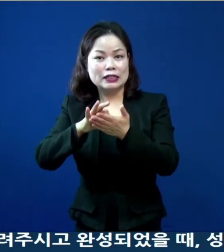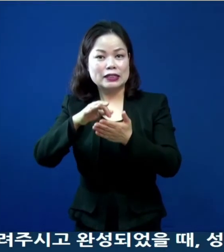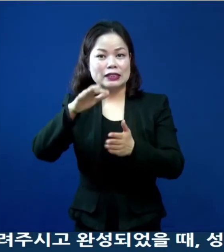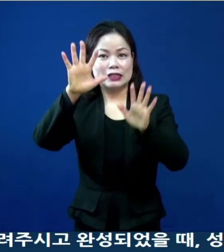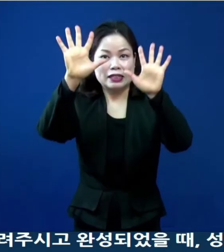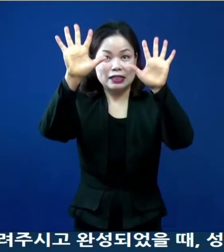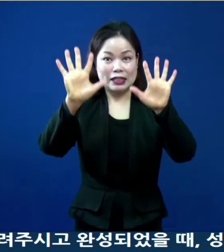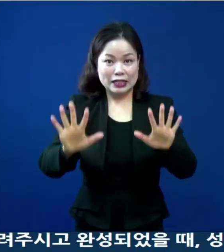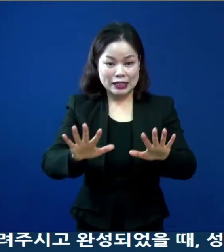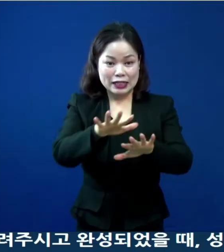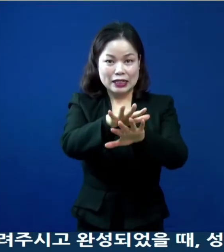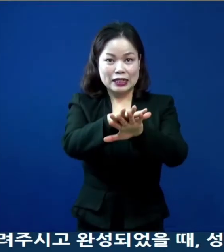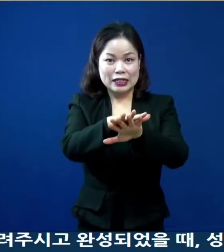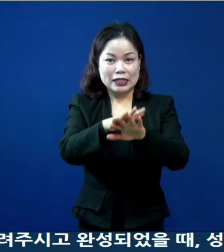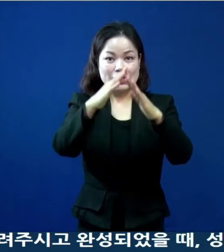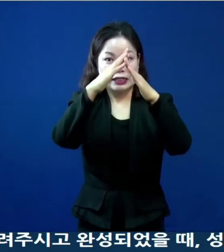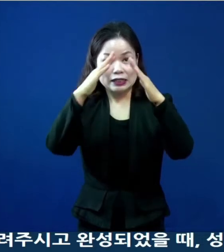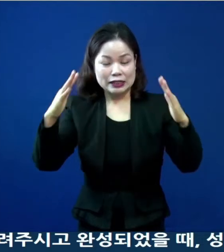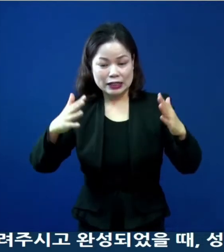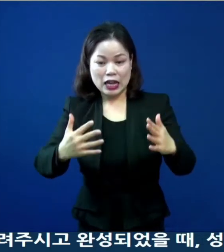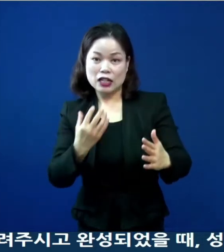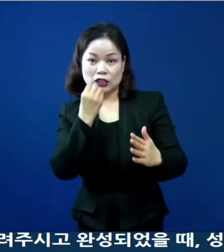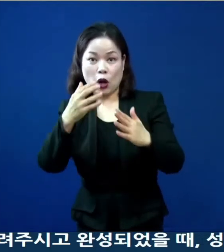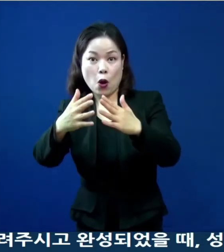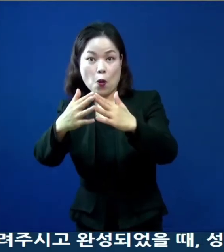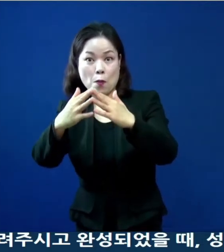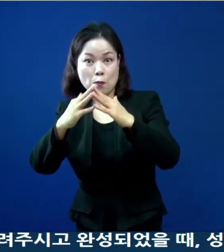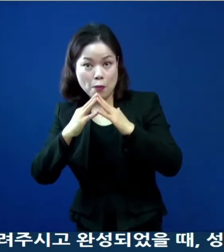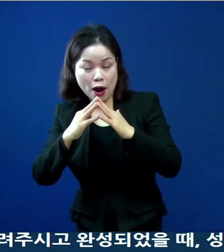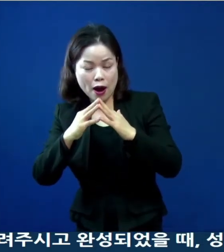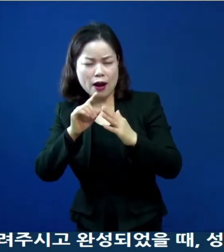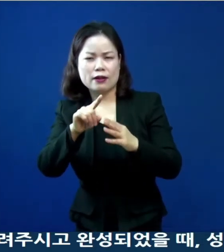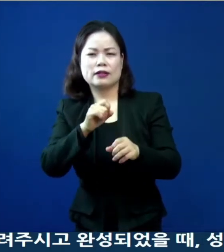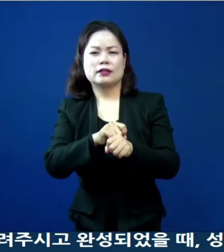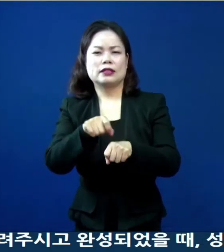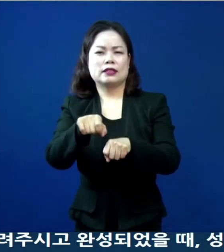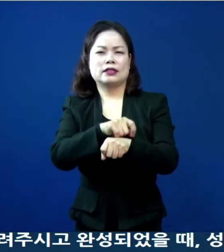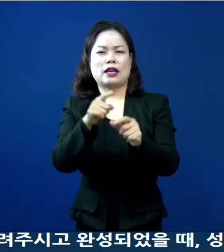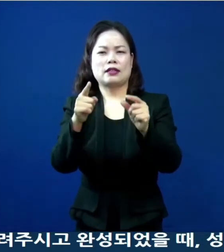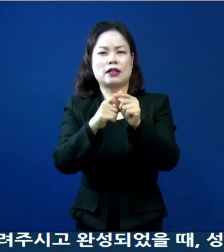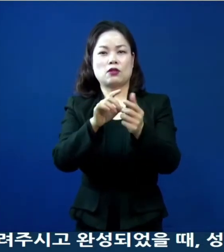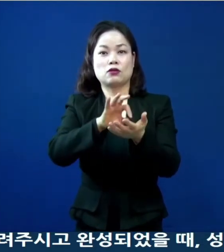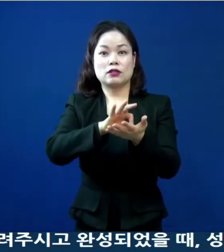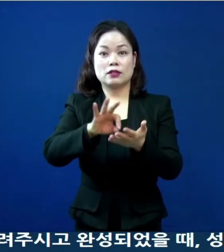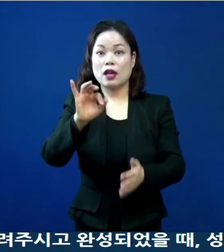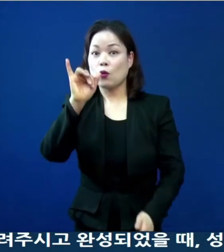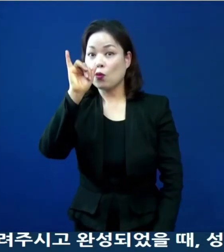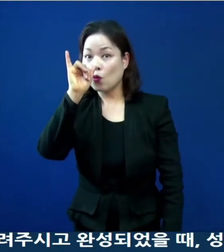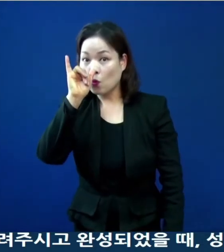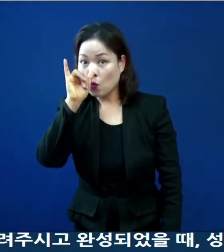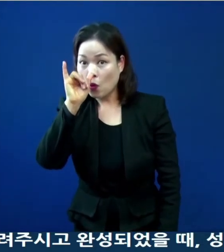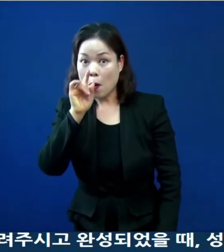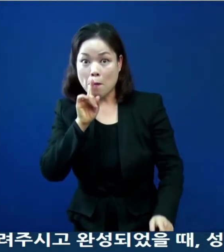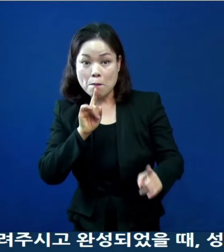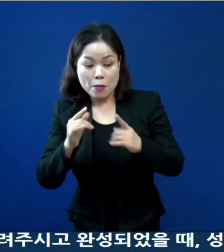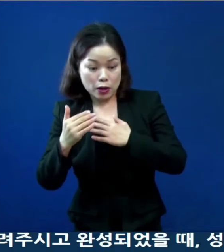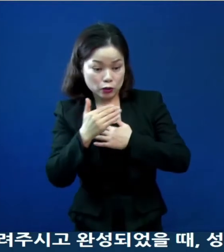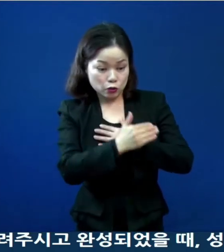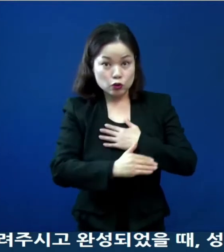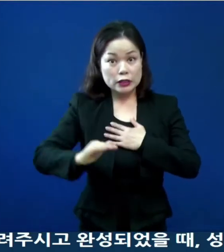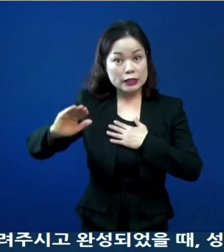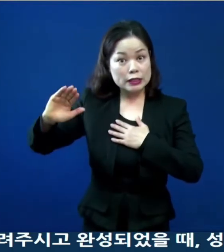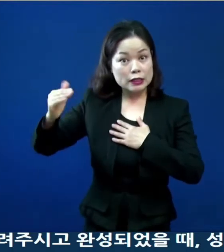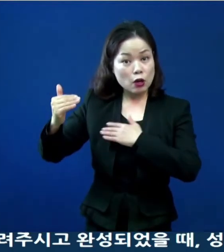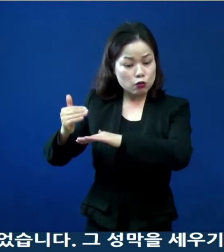장막을 펼치다, 성막을 세우다라는 매우 특이한 단어를 여기에 사용하고 있는 겁니다. 말씀이 육신이